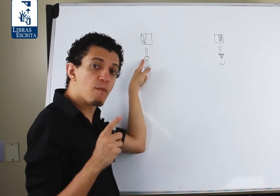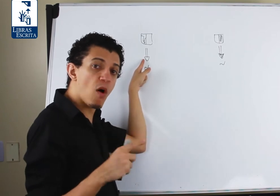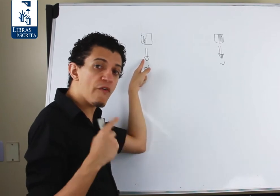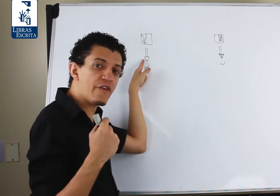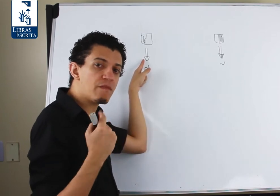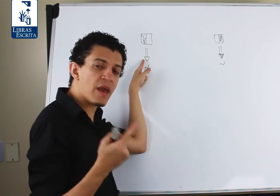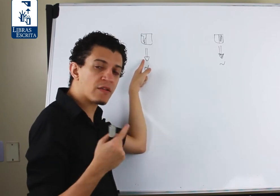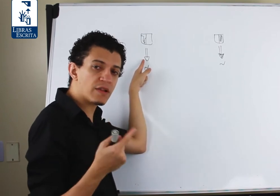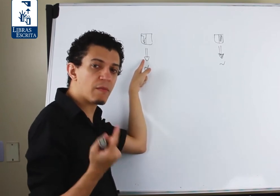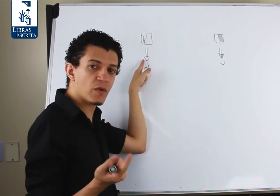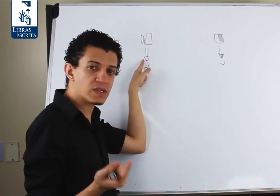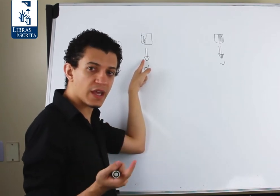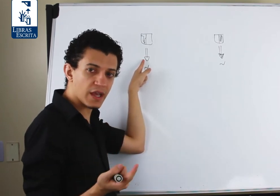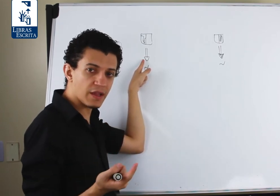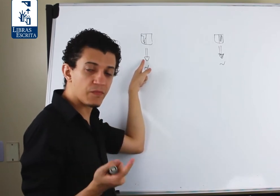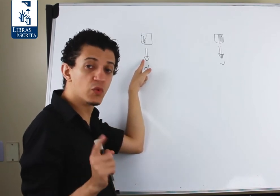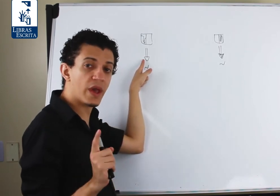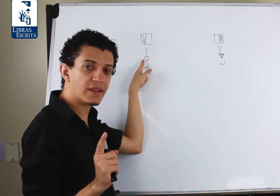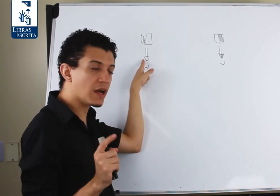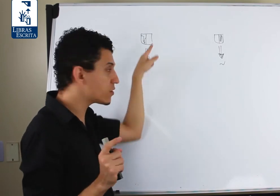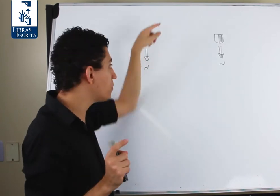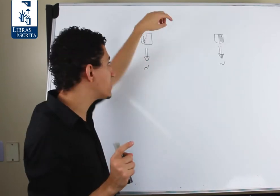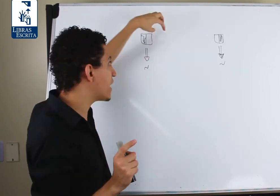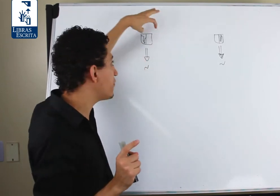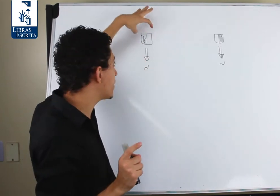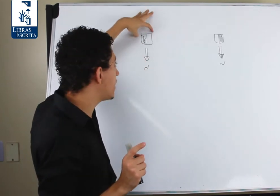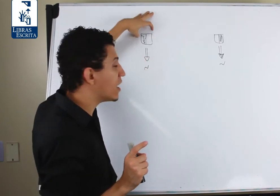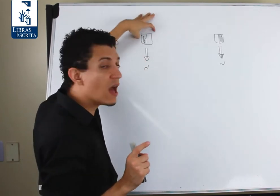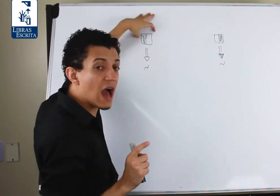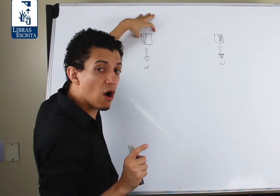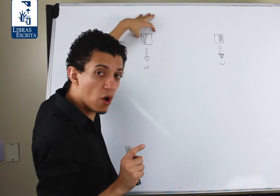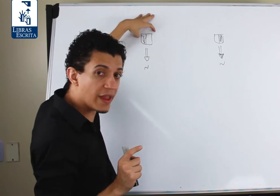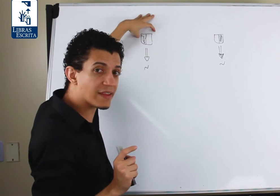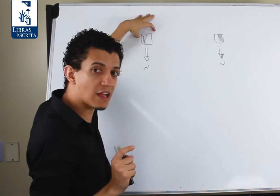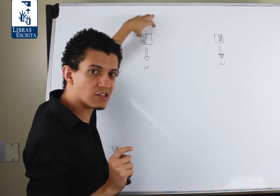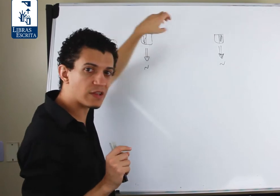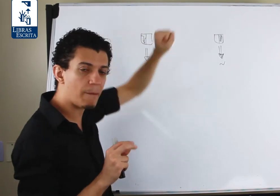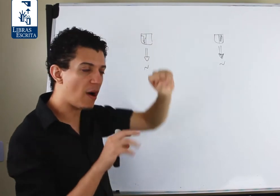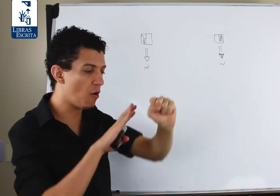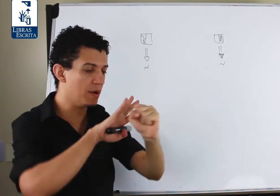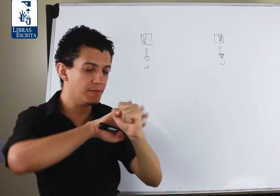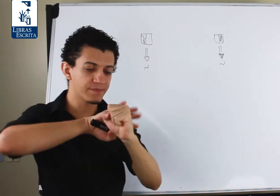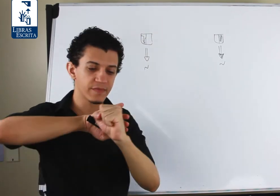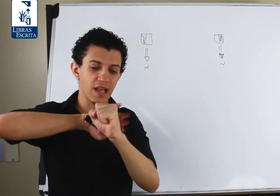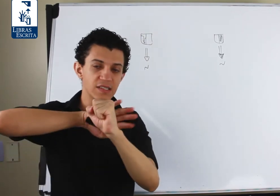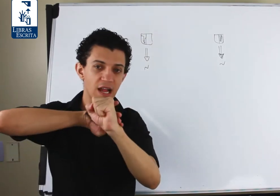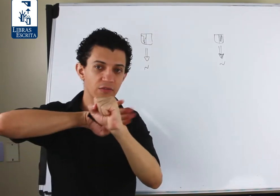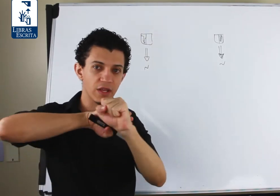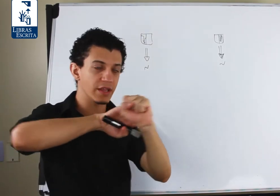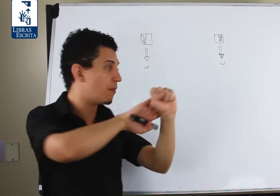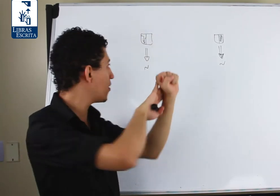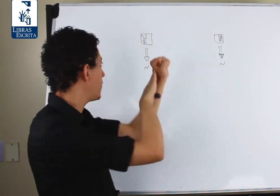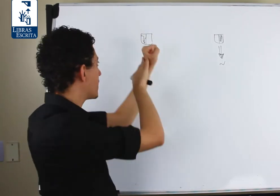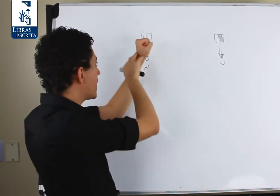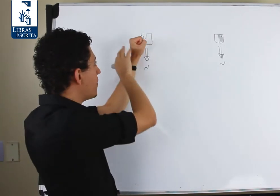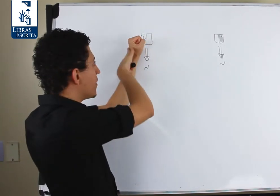é o movimento da mão esquerda. No entanto, observe que a orientação da palma, esse lado aqui da mão, percebe?